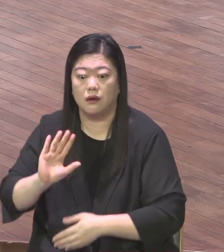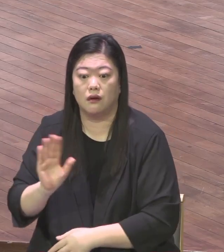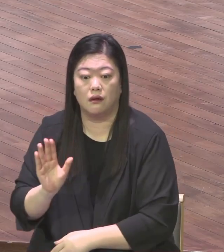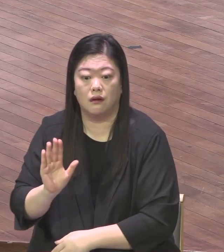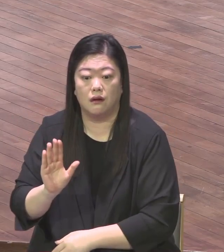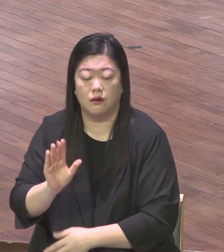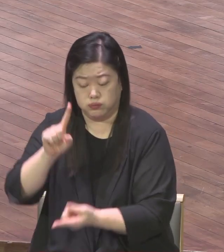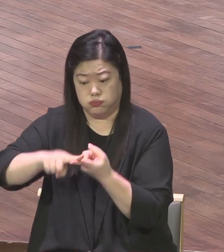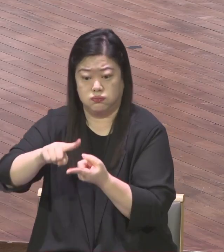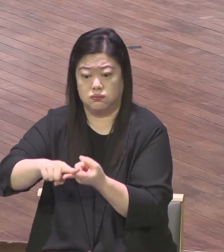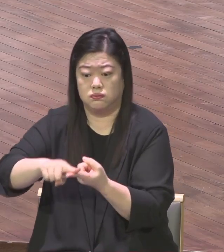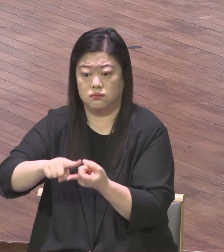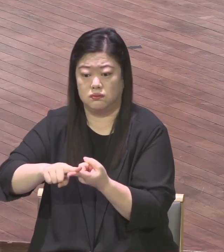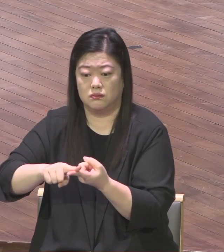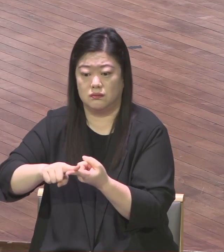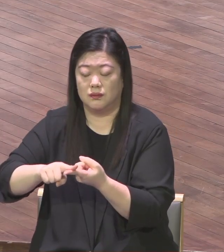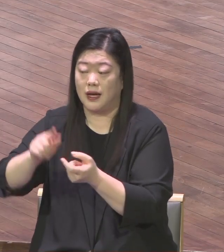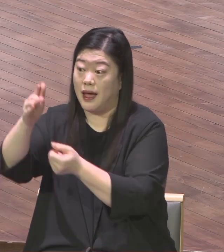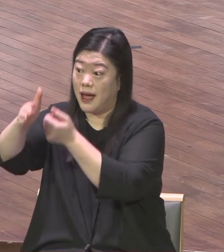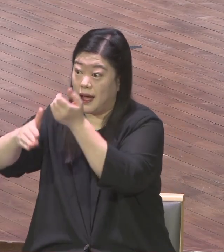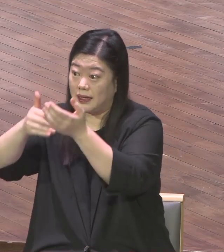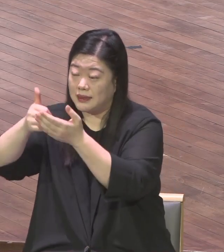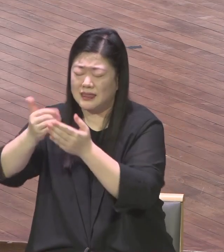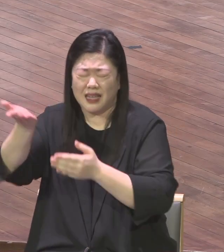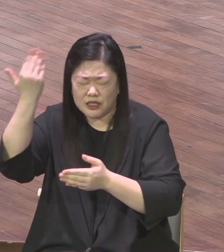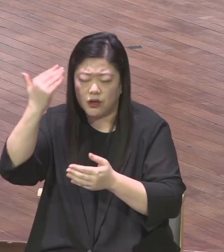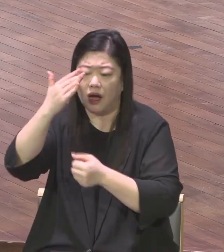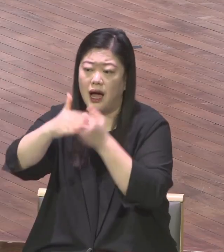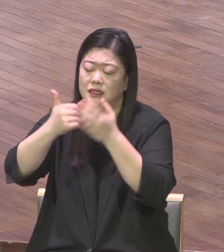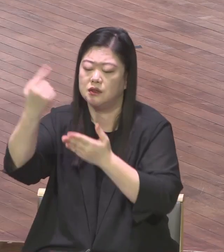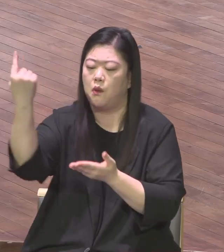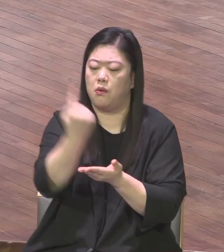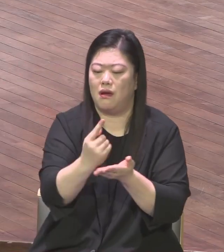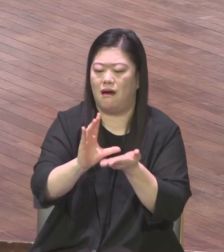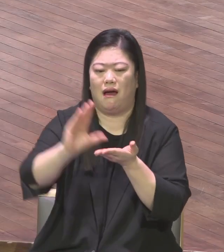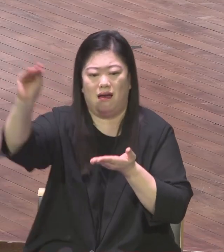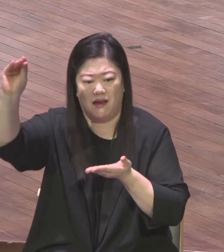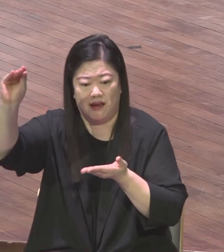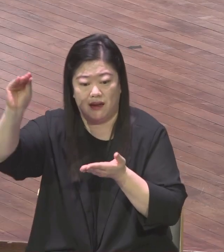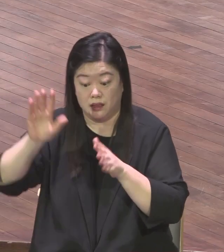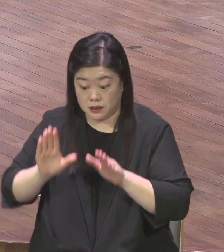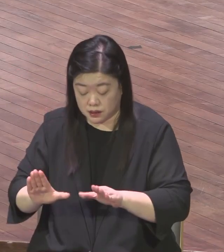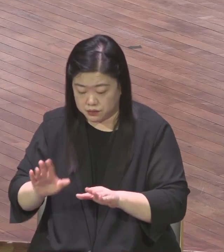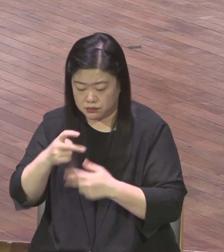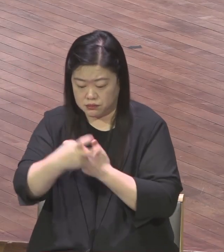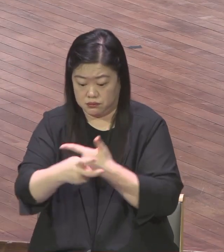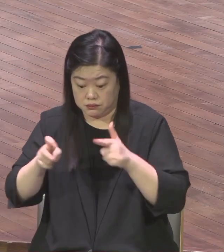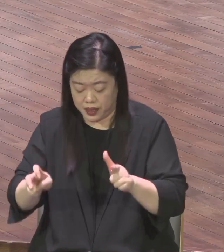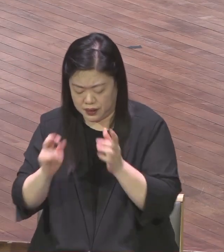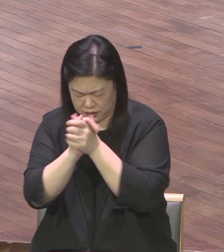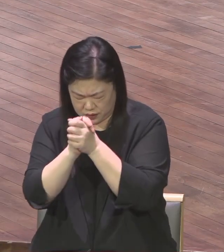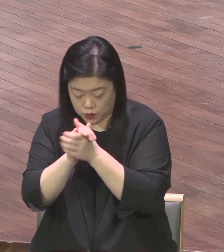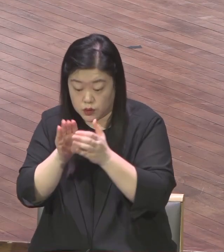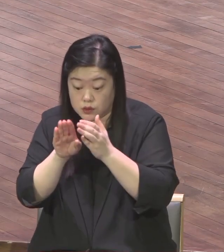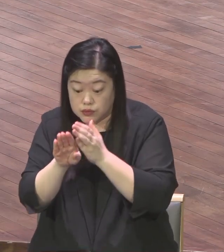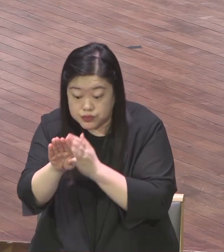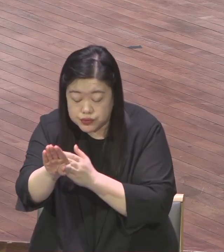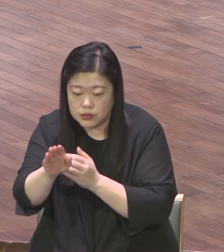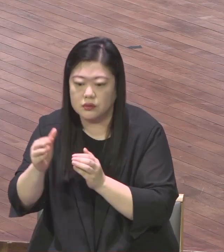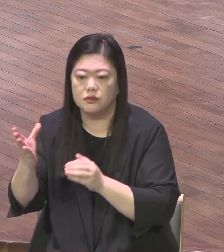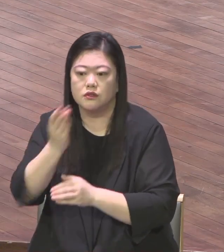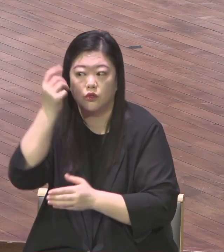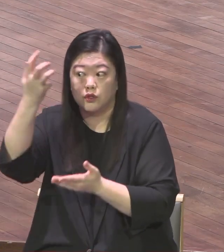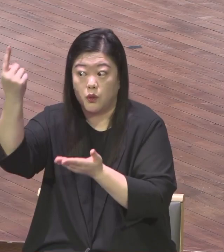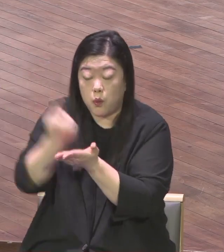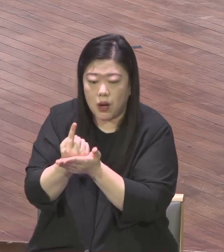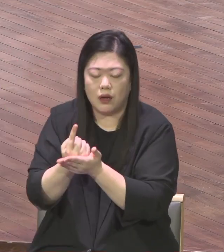성령 하나님이 오셔서 이제 떠나는 것이 아니고 예수님 말씀하신 것처럼 그렇게 영원토록